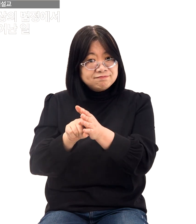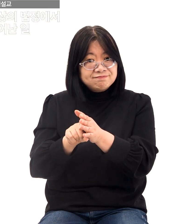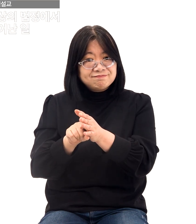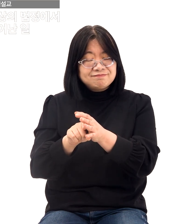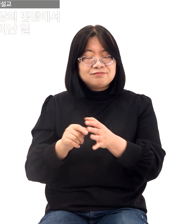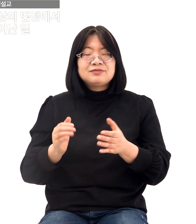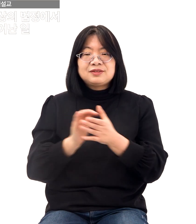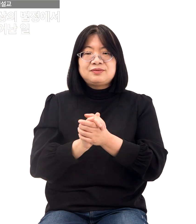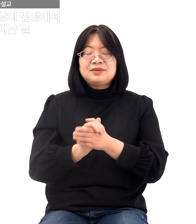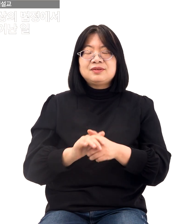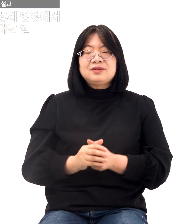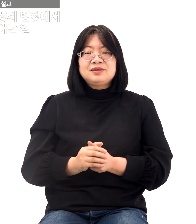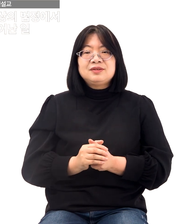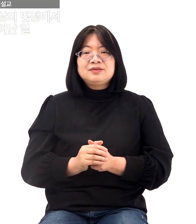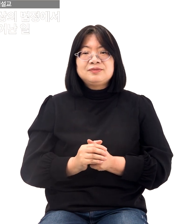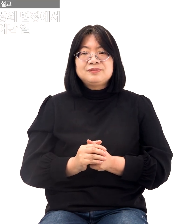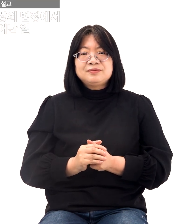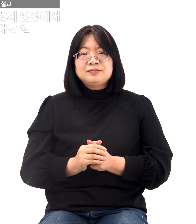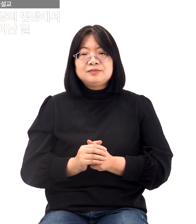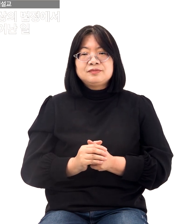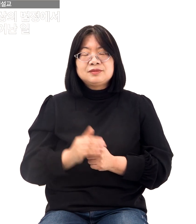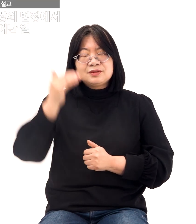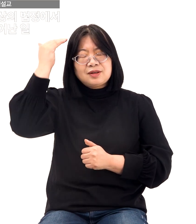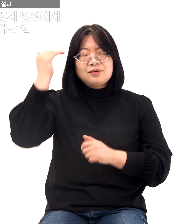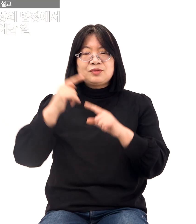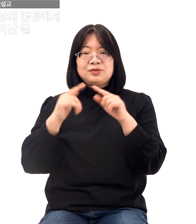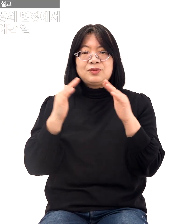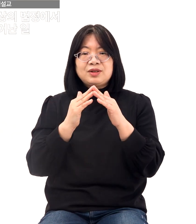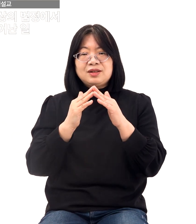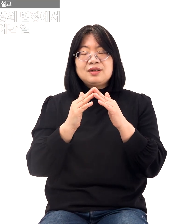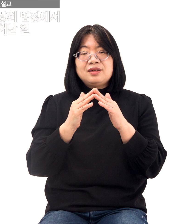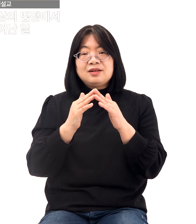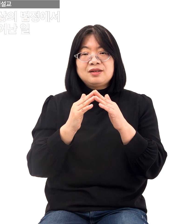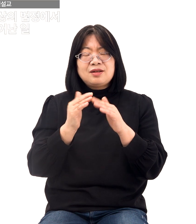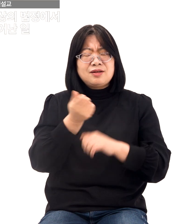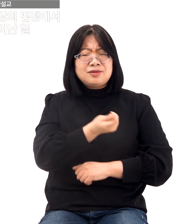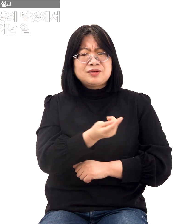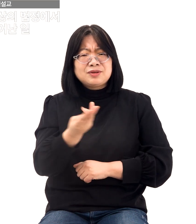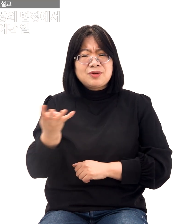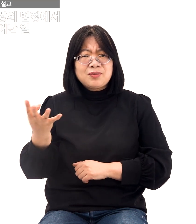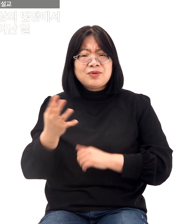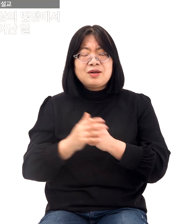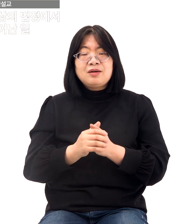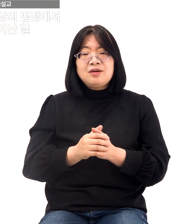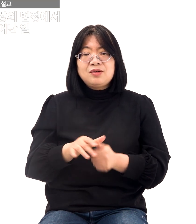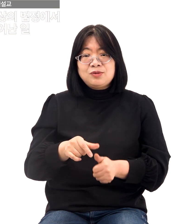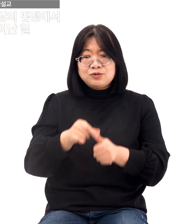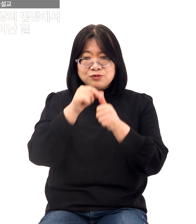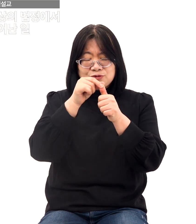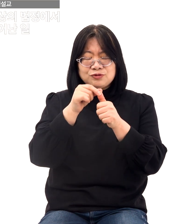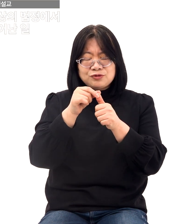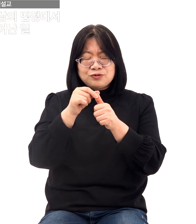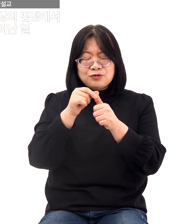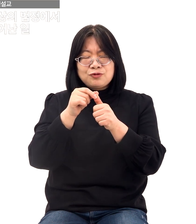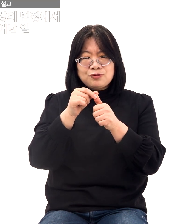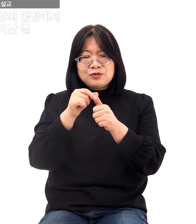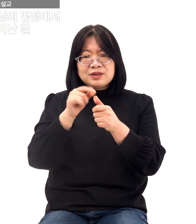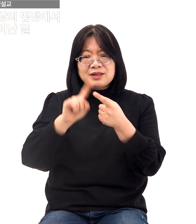믿으십니까? 근데 의외로 한국 교회에 돌아다니는 여러 구원관을 보면